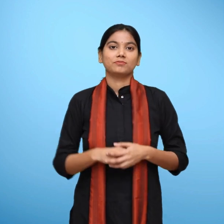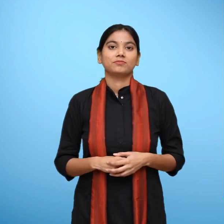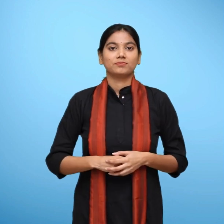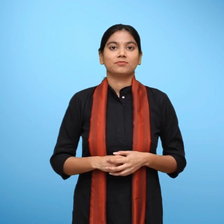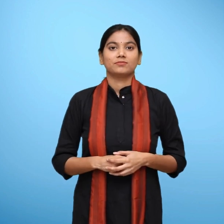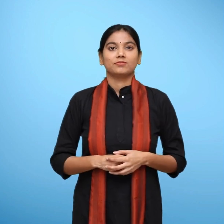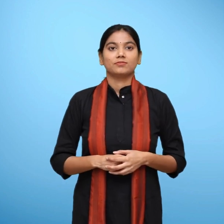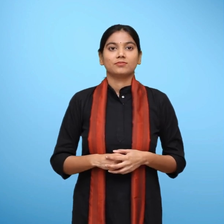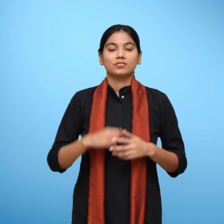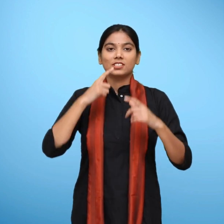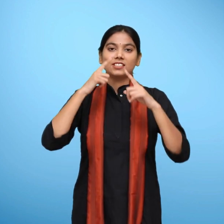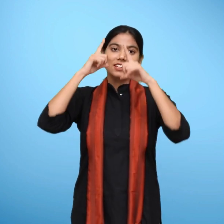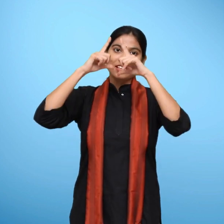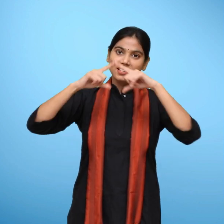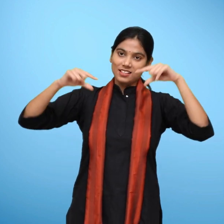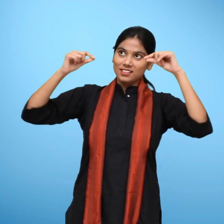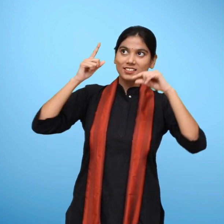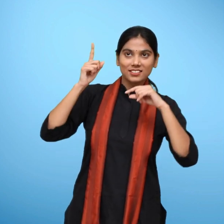अदरक चांद